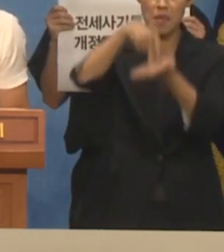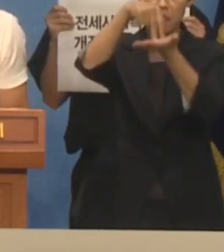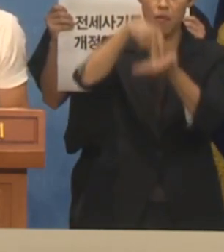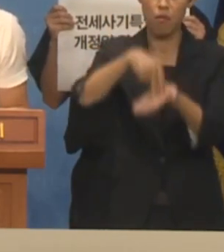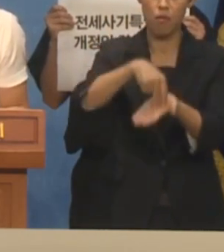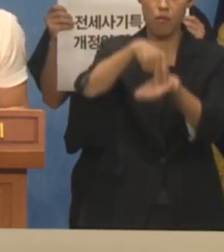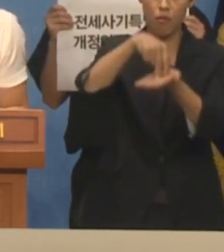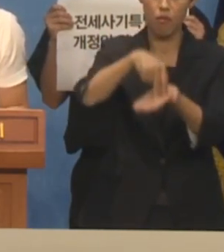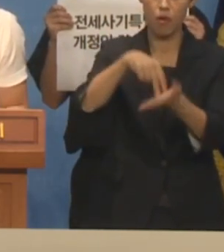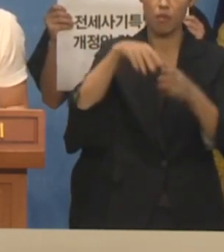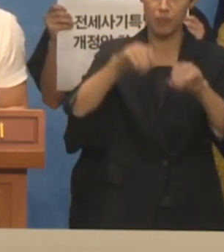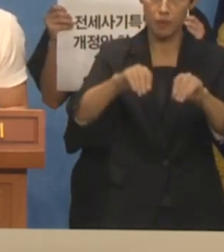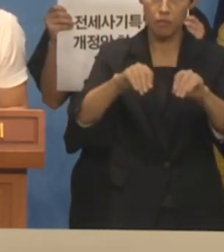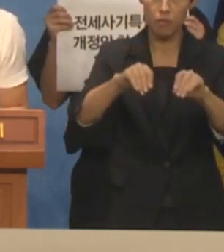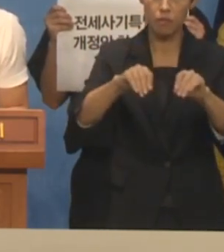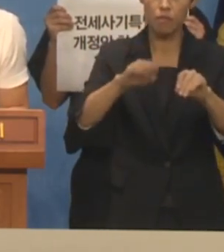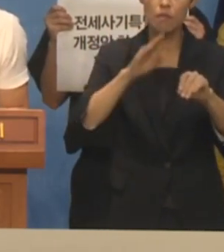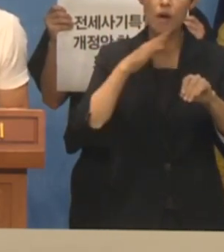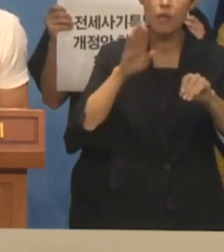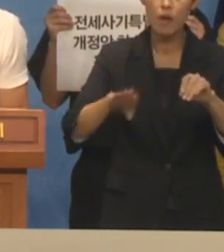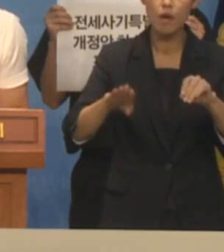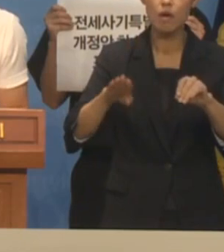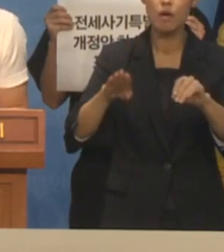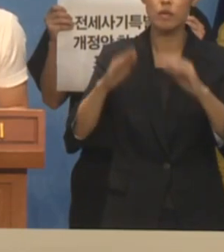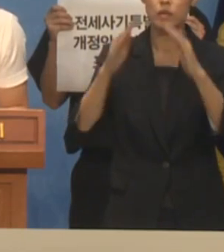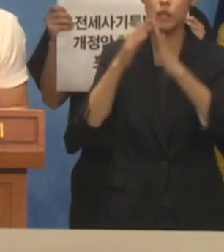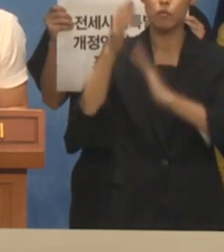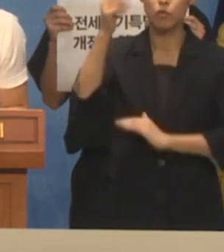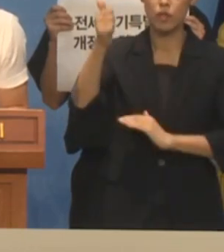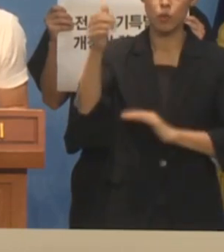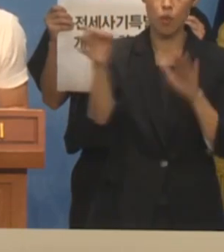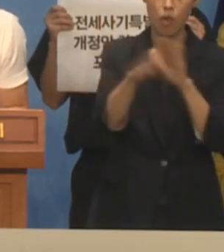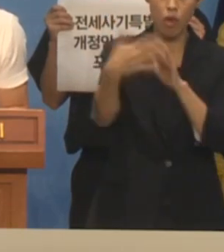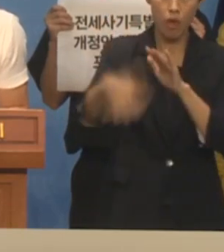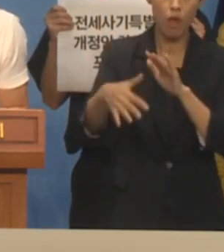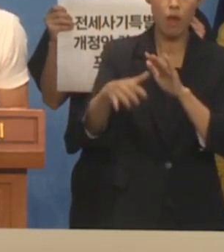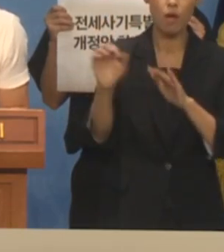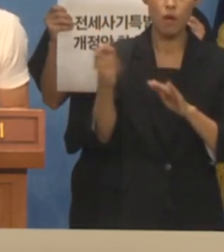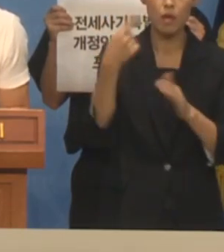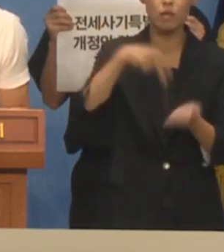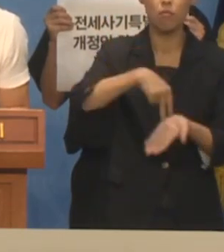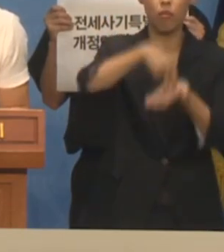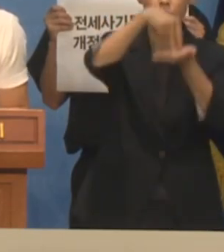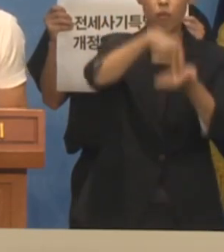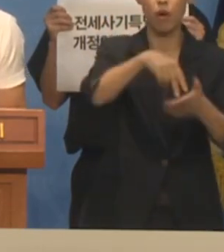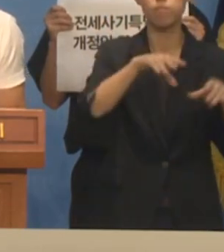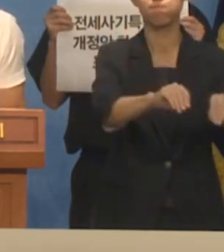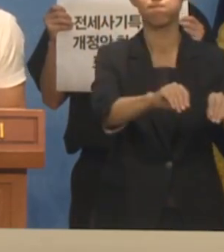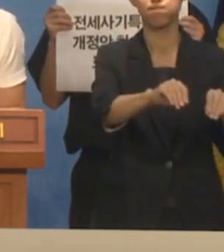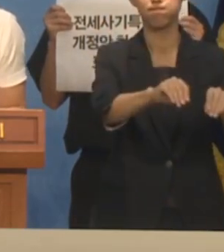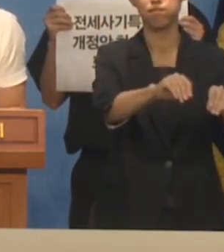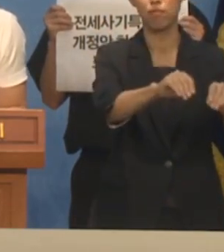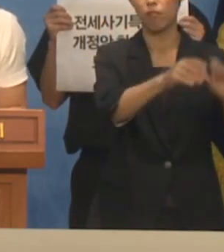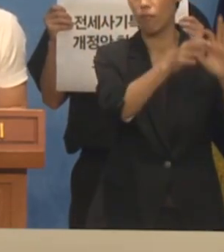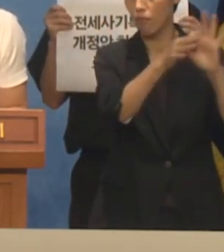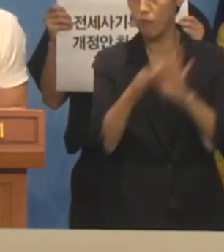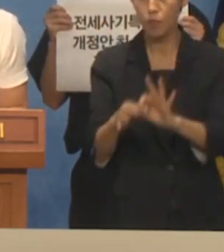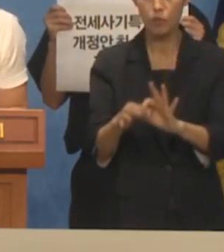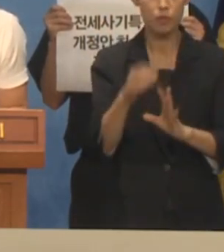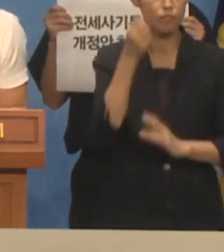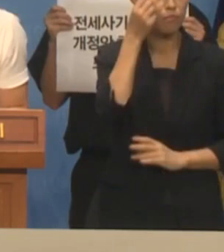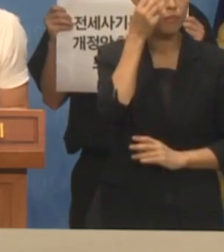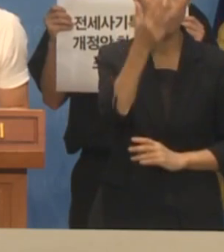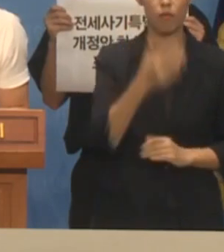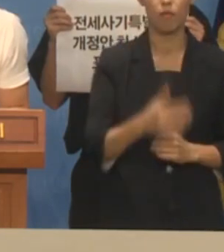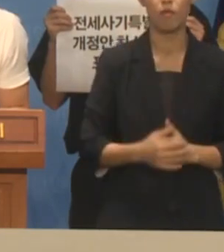예정이었지만 집주인이 부품 교체 비용을 지불하지 않아 지금까지도 엘리베이터는 작동되지 않고 있습니다. 복도